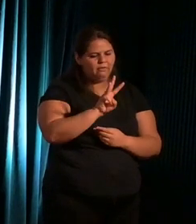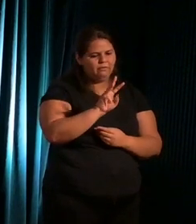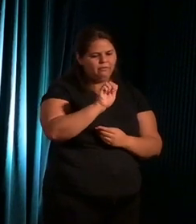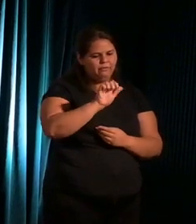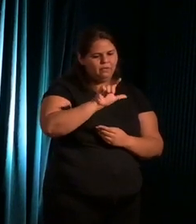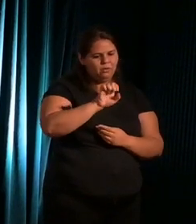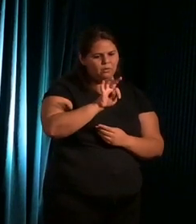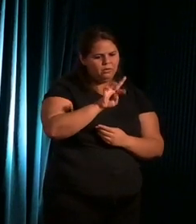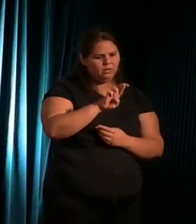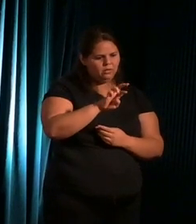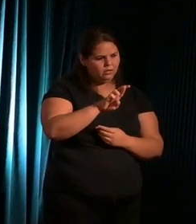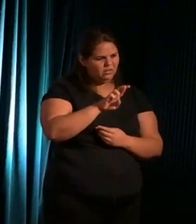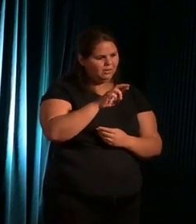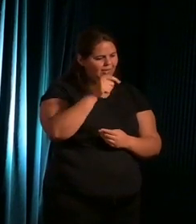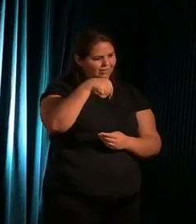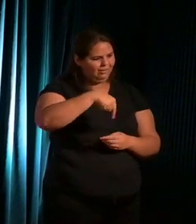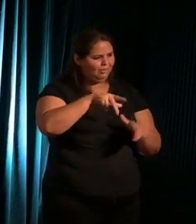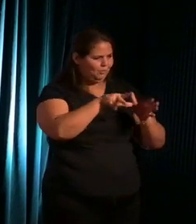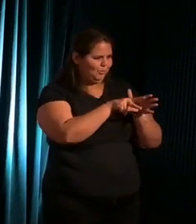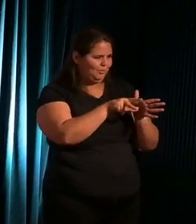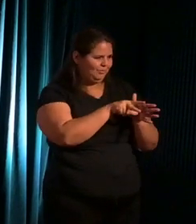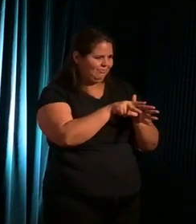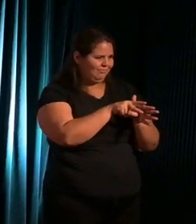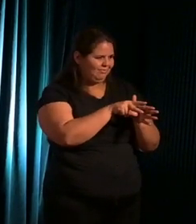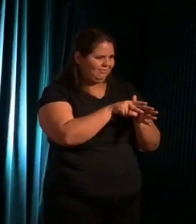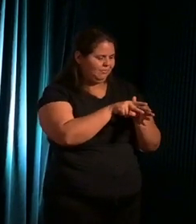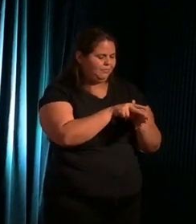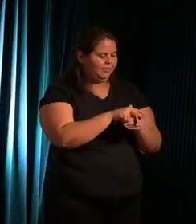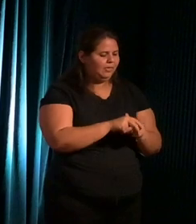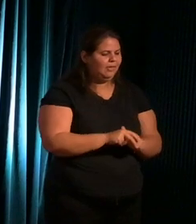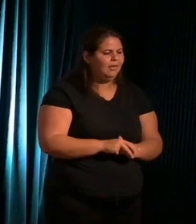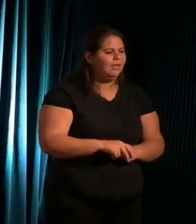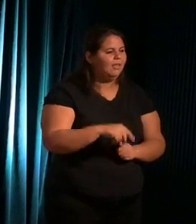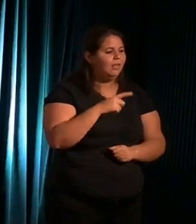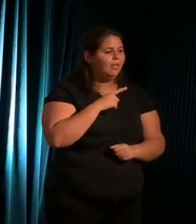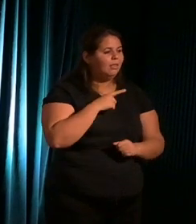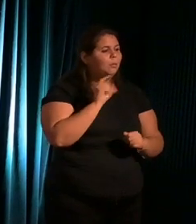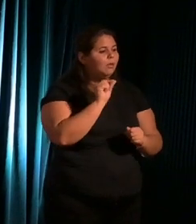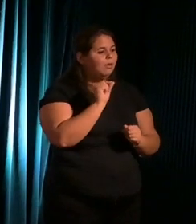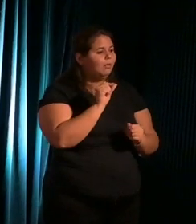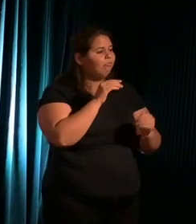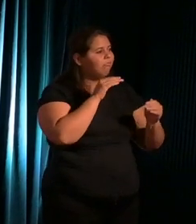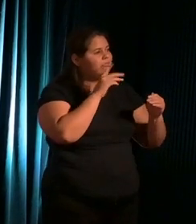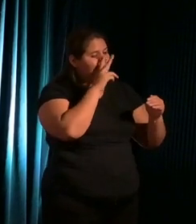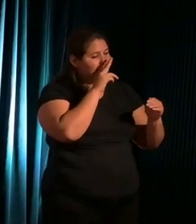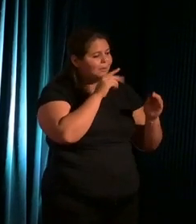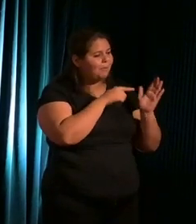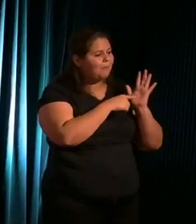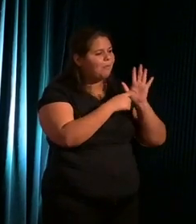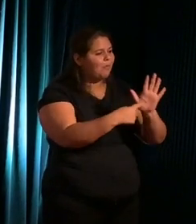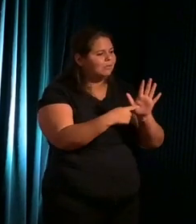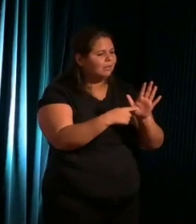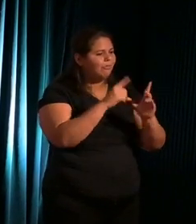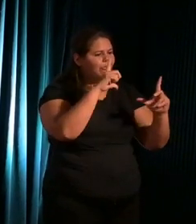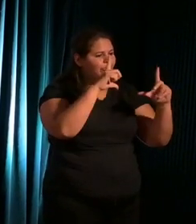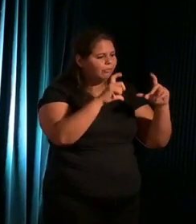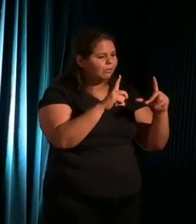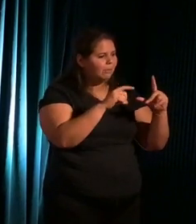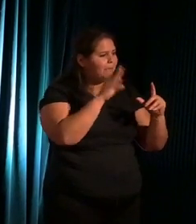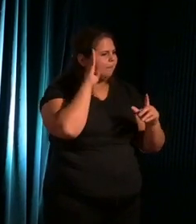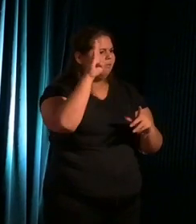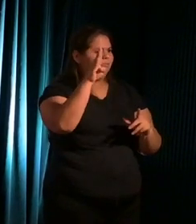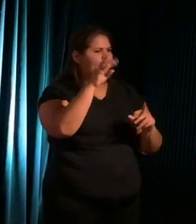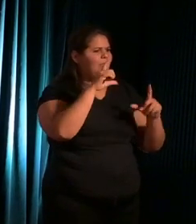a fundação, que retém na fotografia, essencialmente na